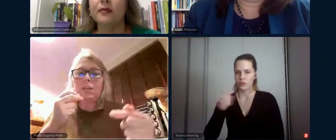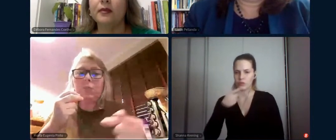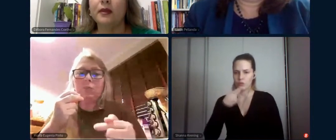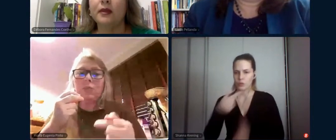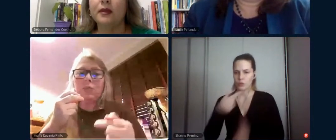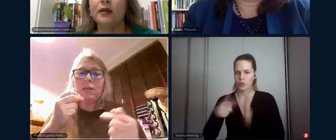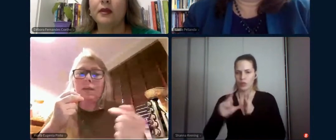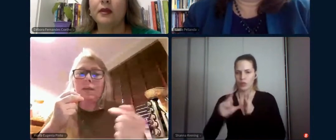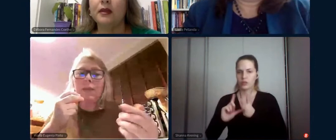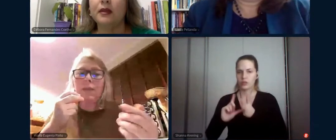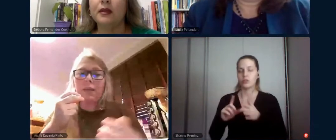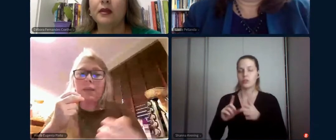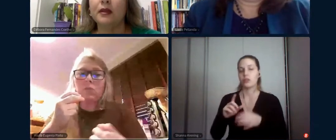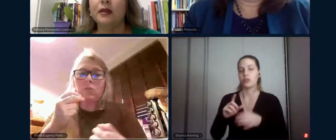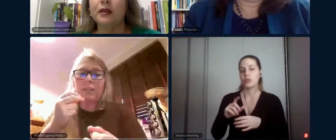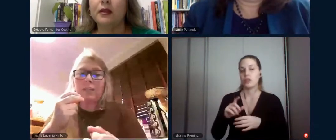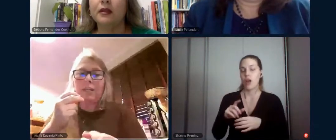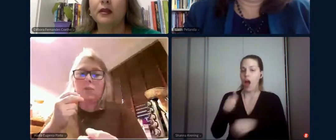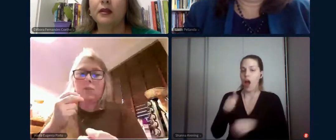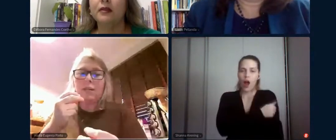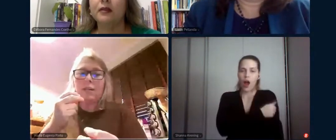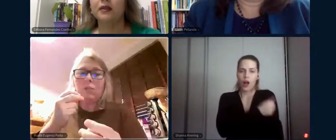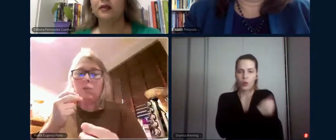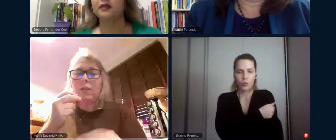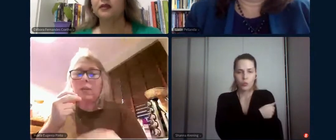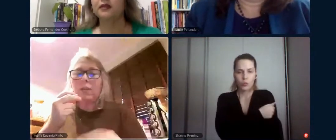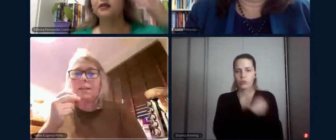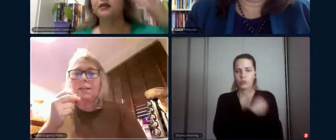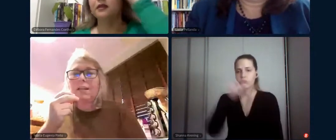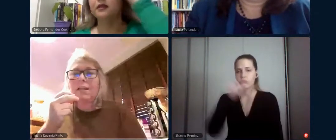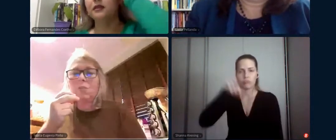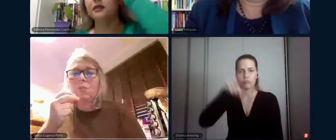por um trancamento de matrícula, o